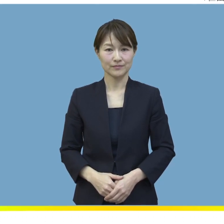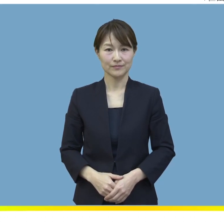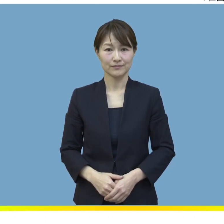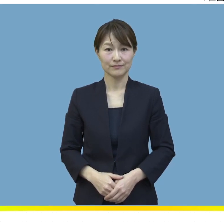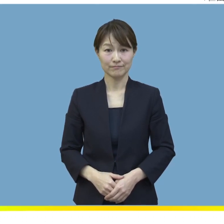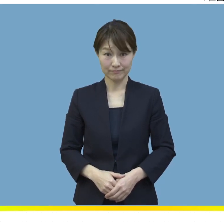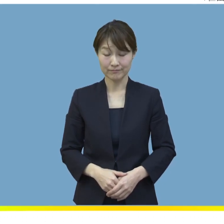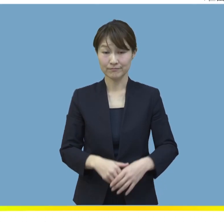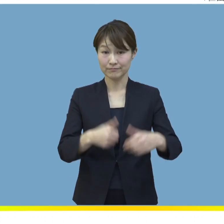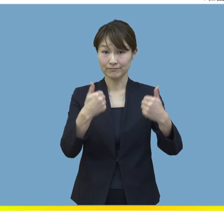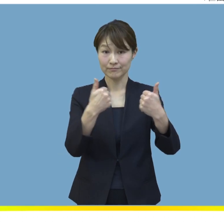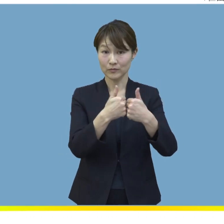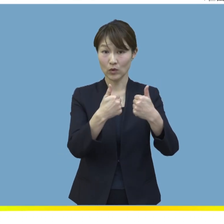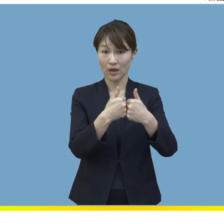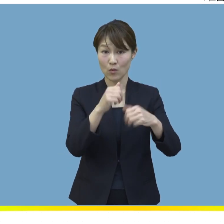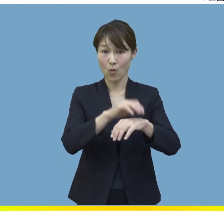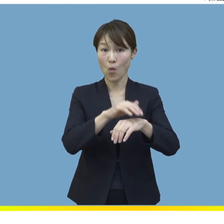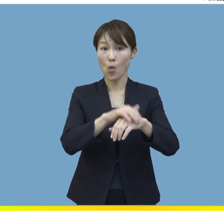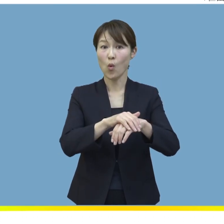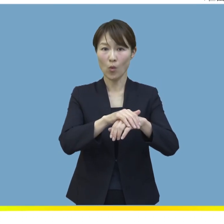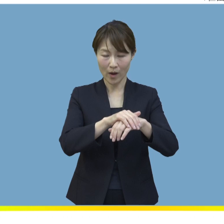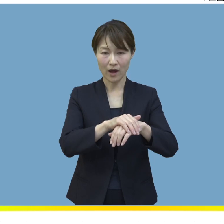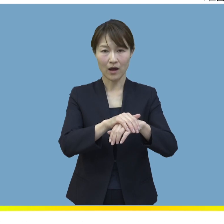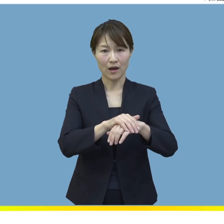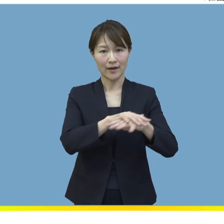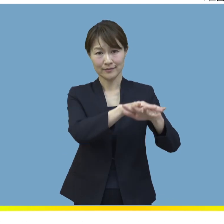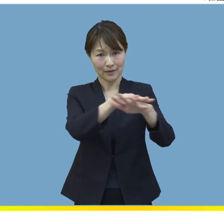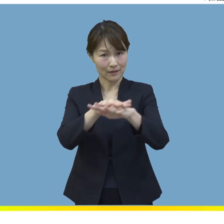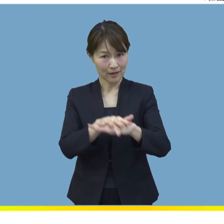相談はオンラインで行います